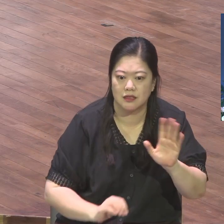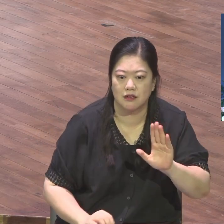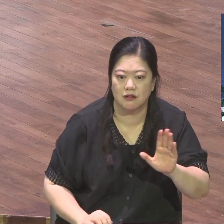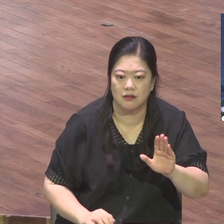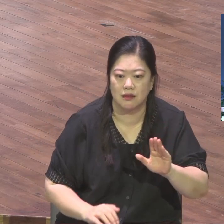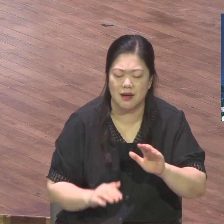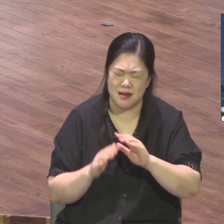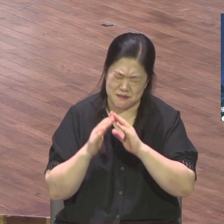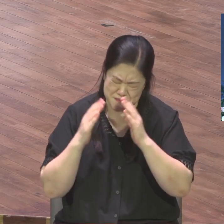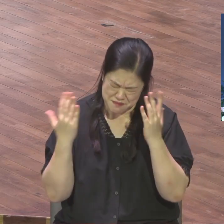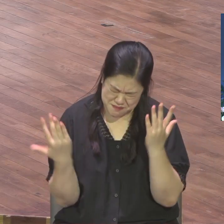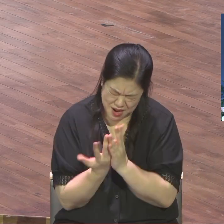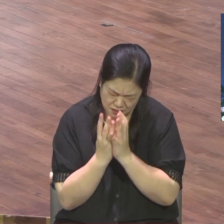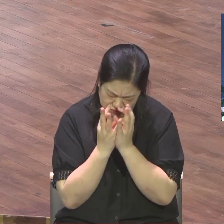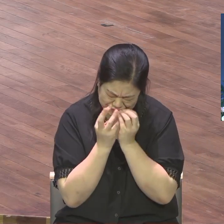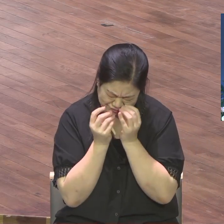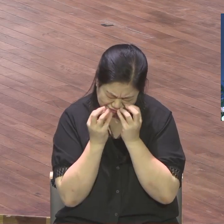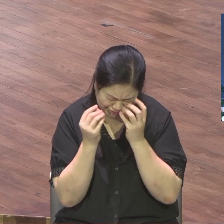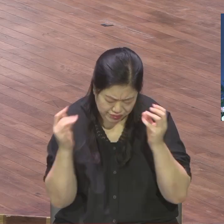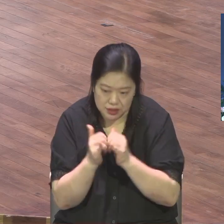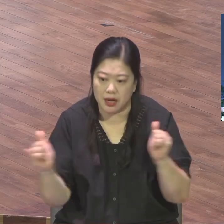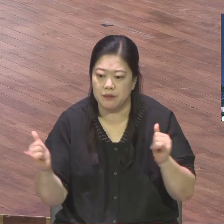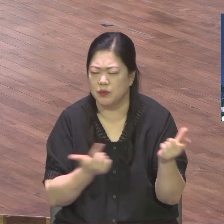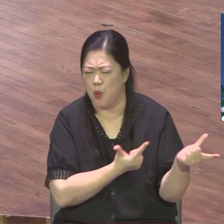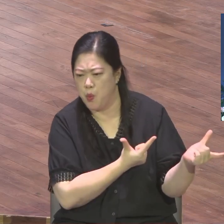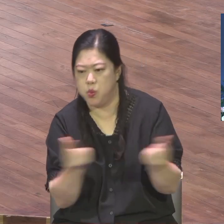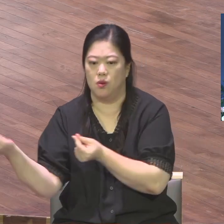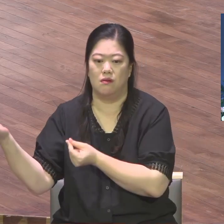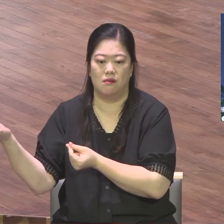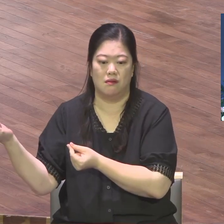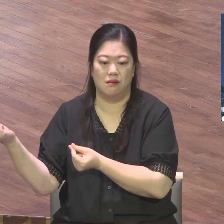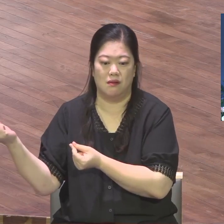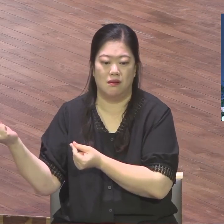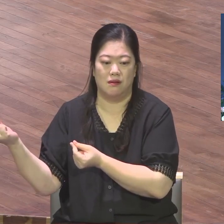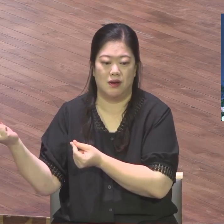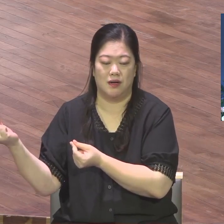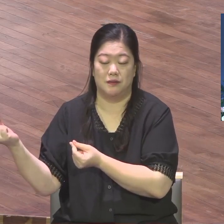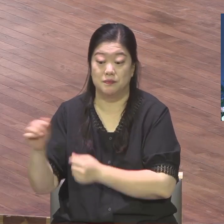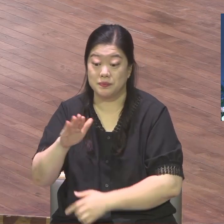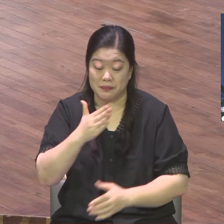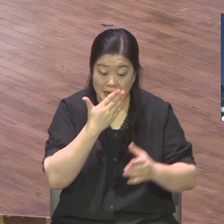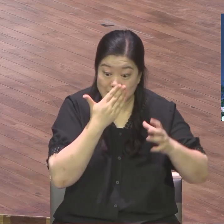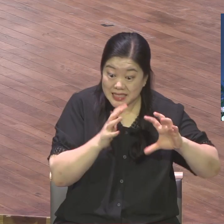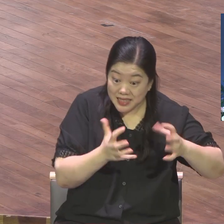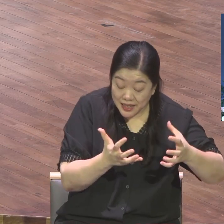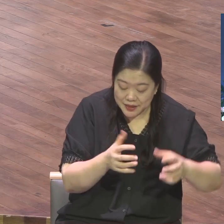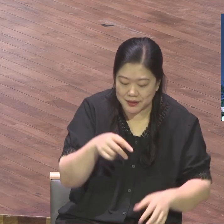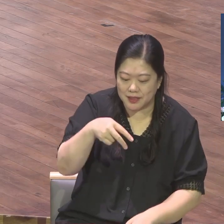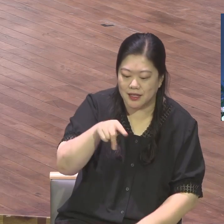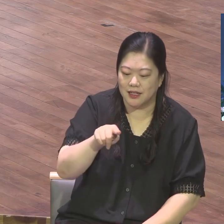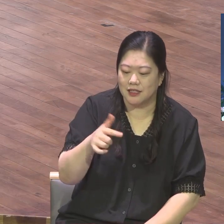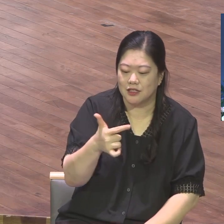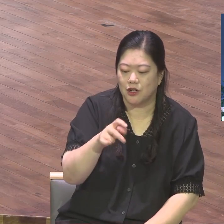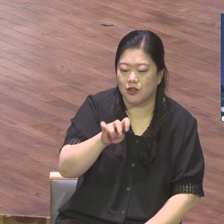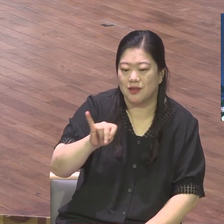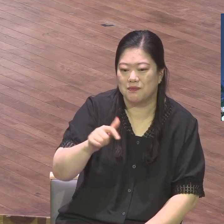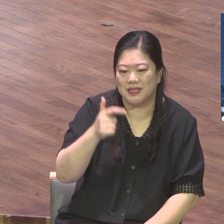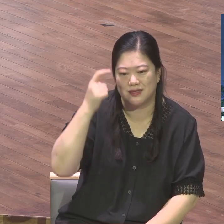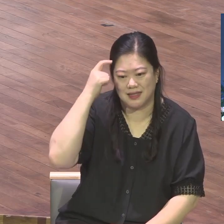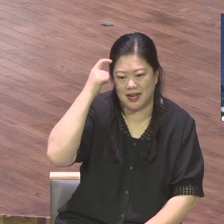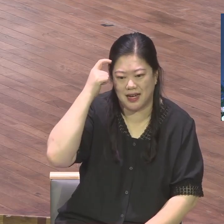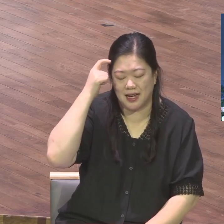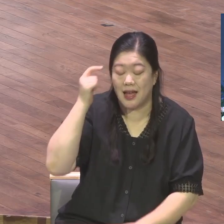복음은요 유대인처럼 자기의 특정한 민족, 자기 민족, 우리의 선민이다, 우리만 이런 특정